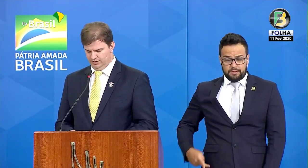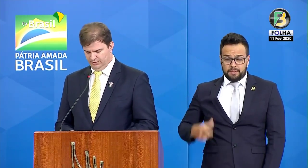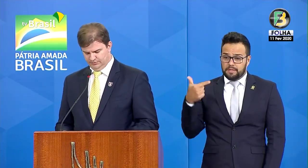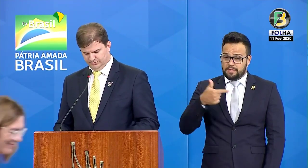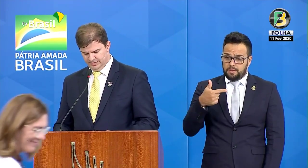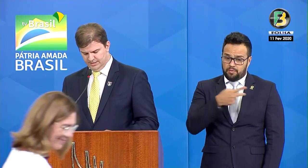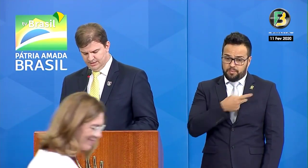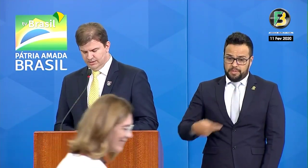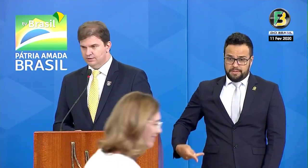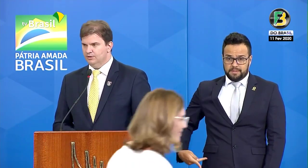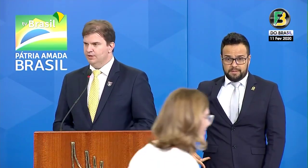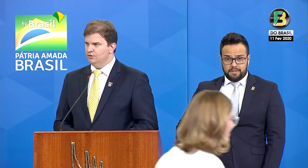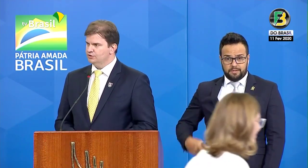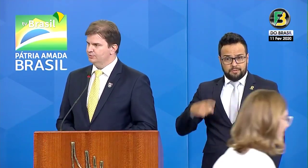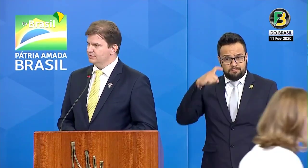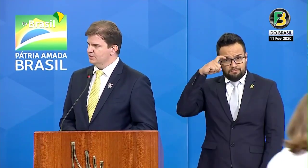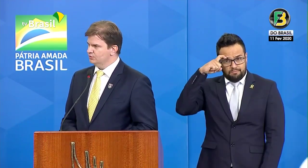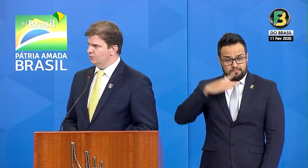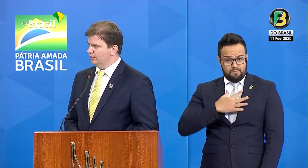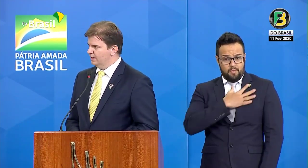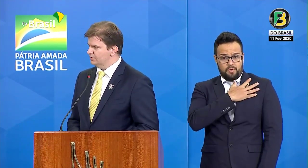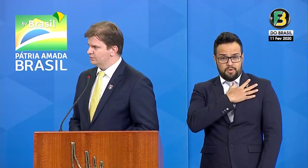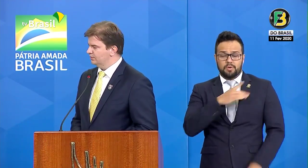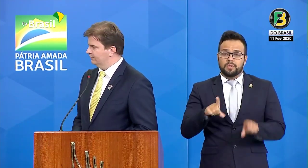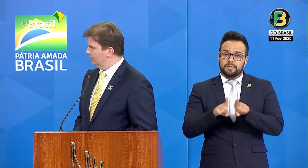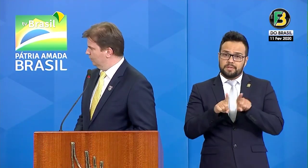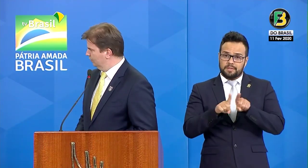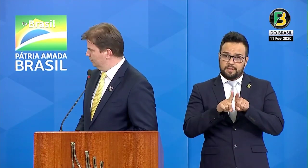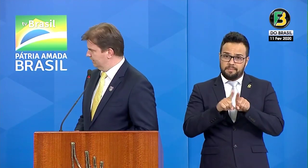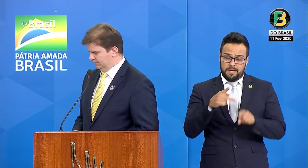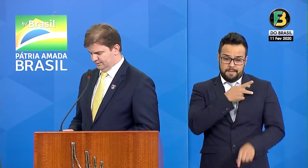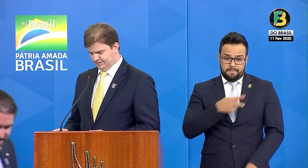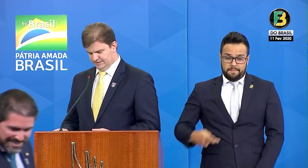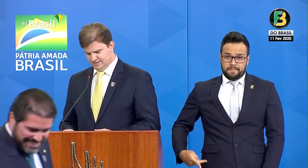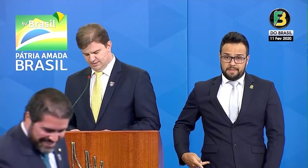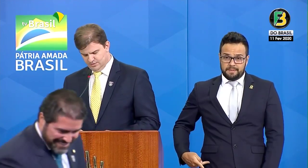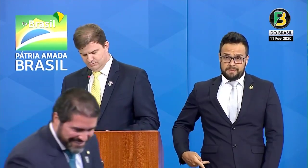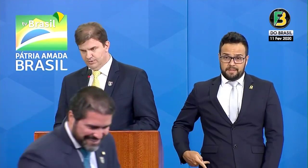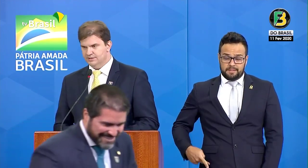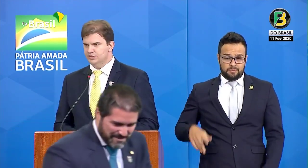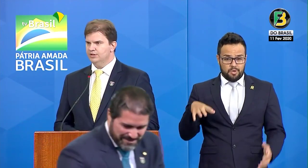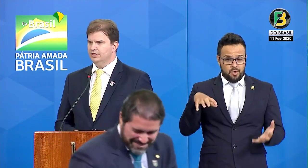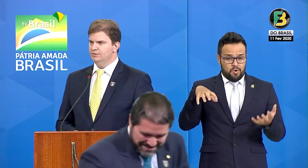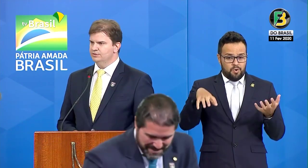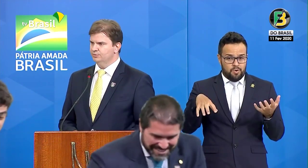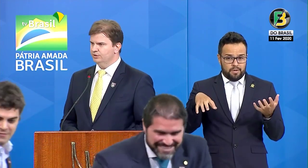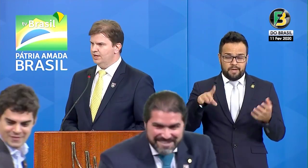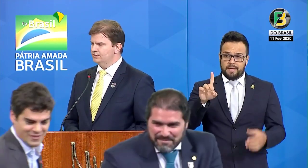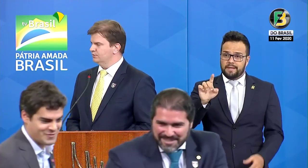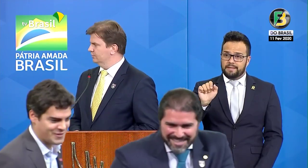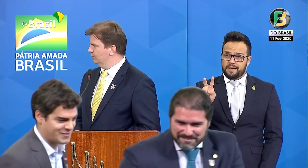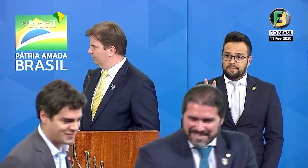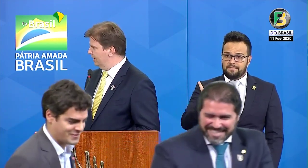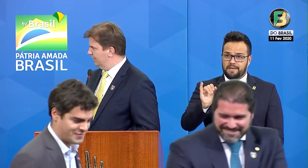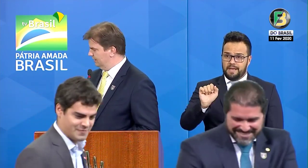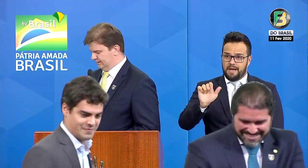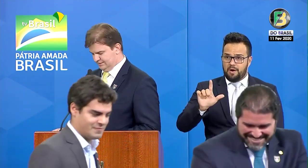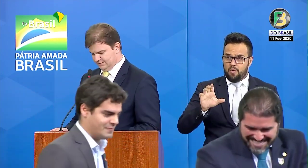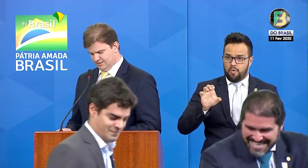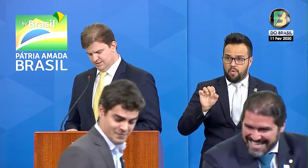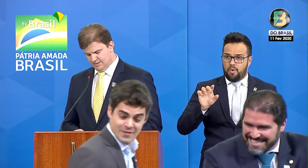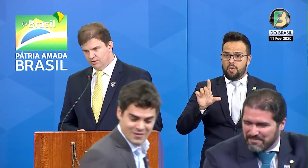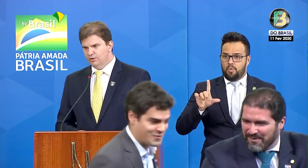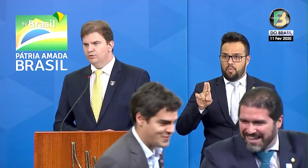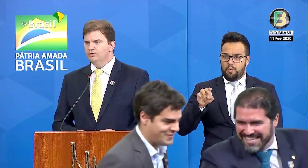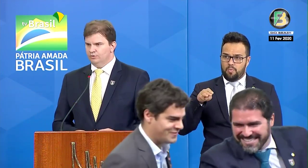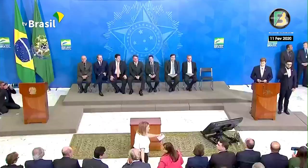Hamilton Mourão, também nosso presidente do Congresso, Davi Alcolumbre, presidente da Câmara dos Deputados, Rodrigo Maia,